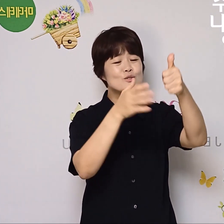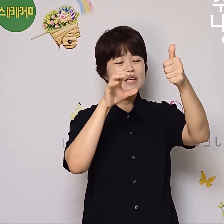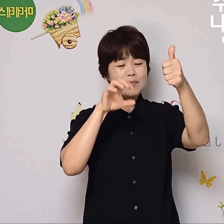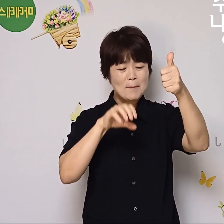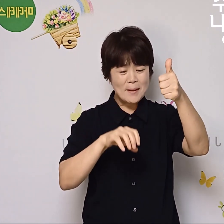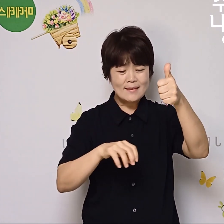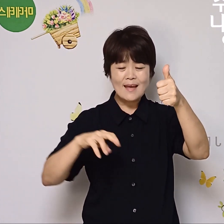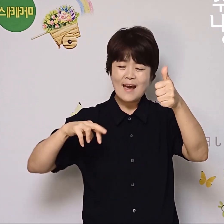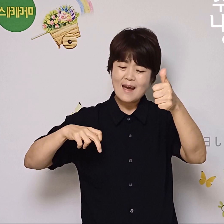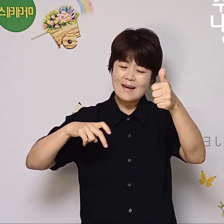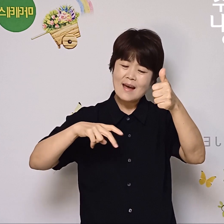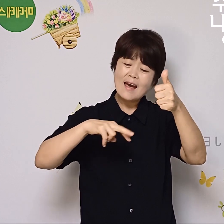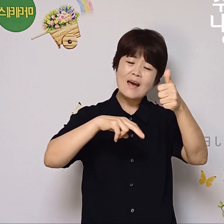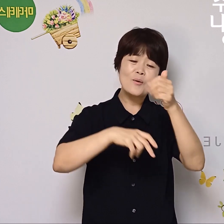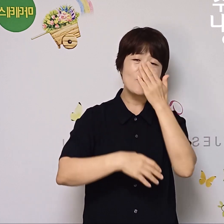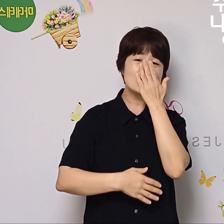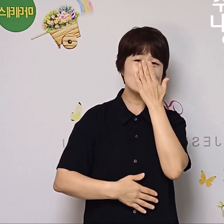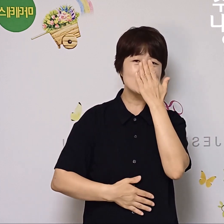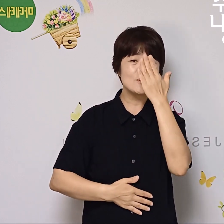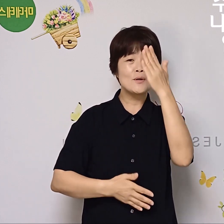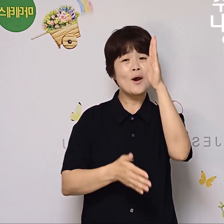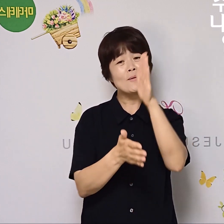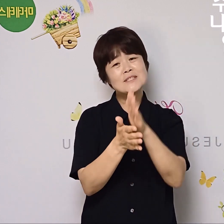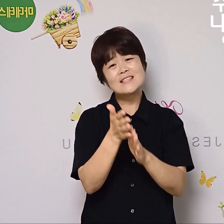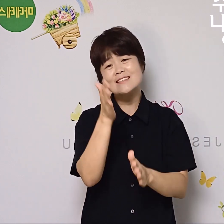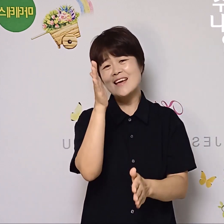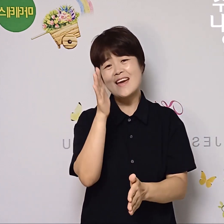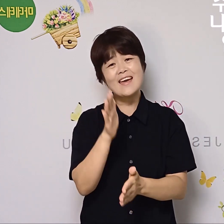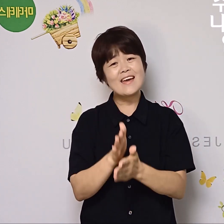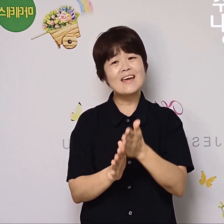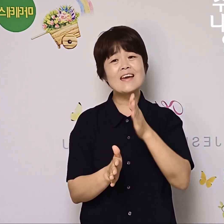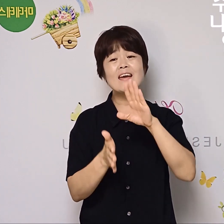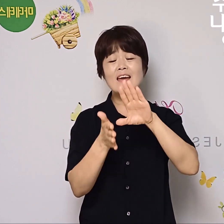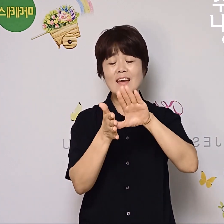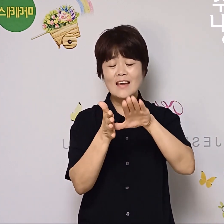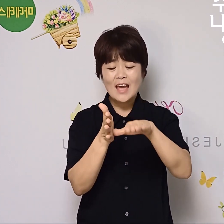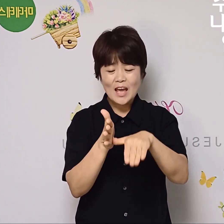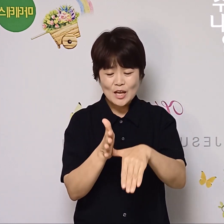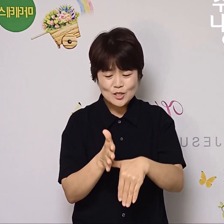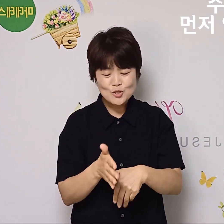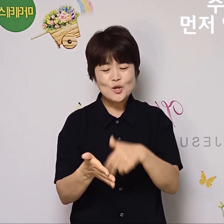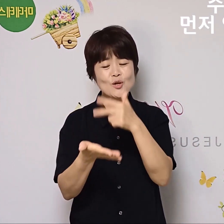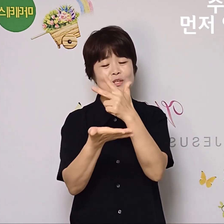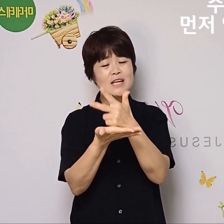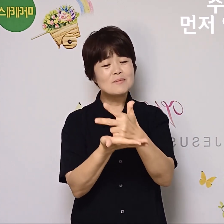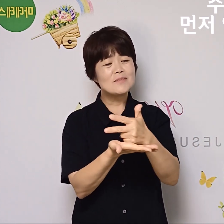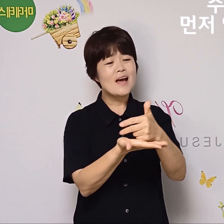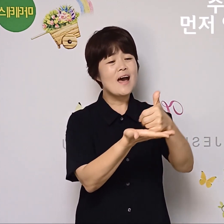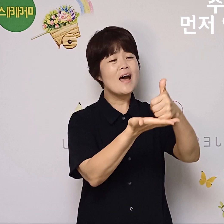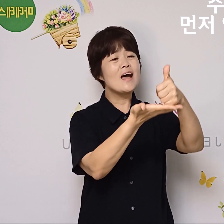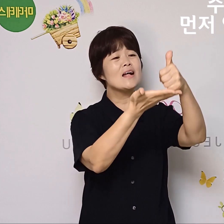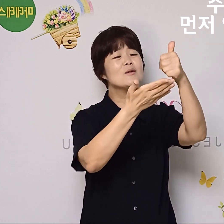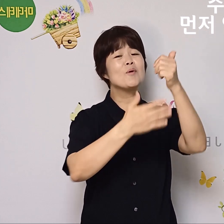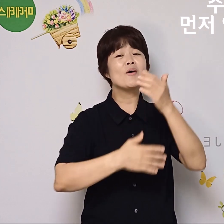주님 앞에 나아올 수 없을 때 주님 날